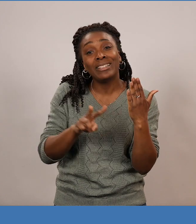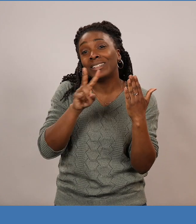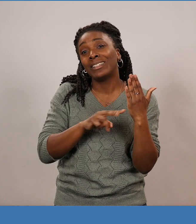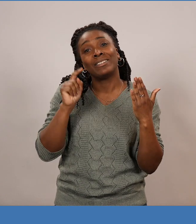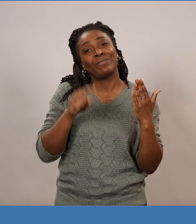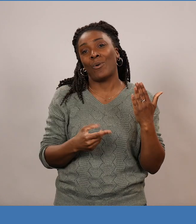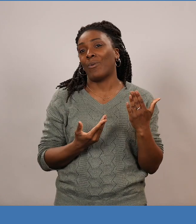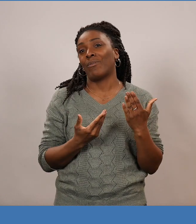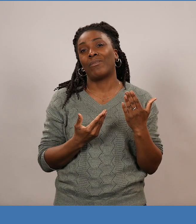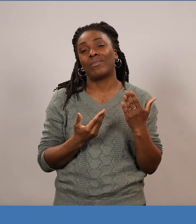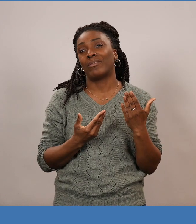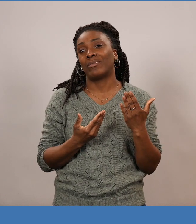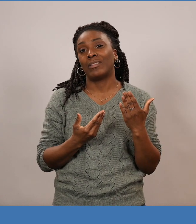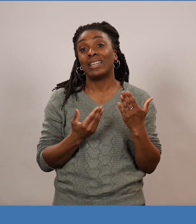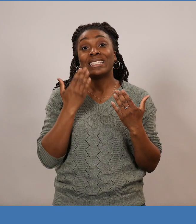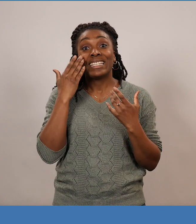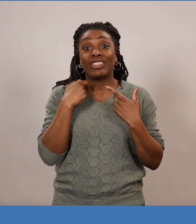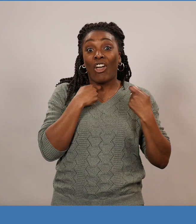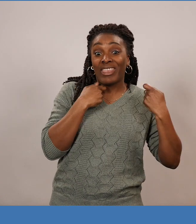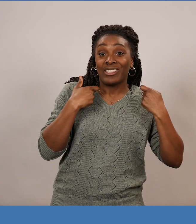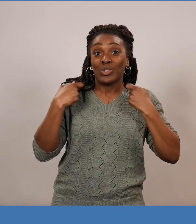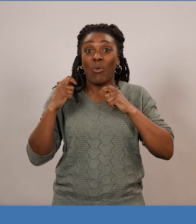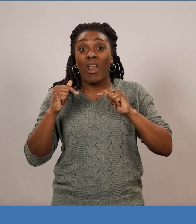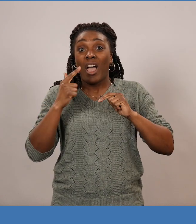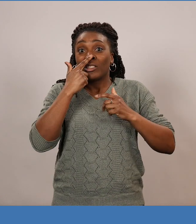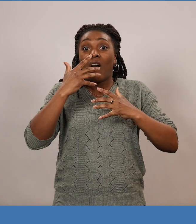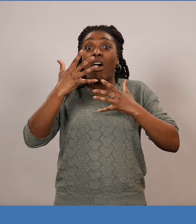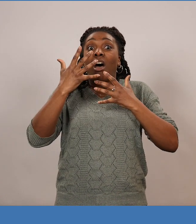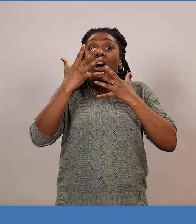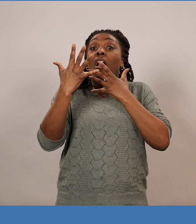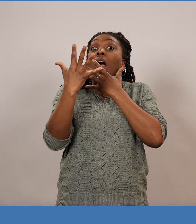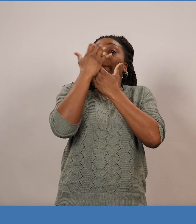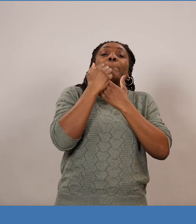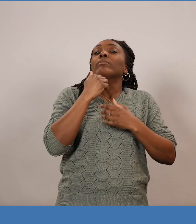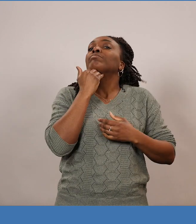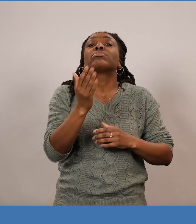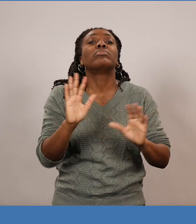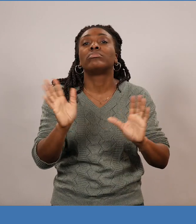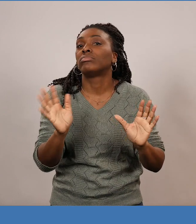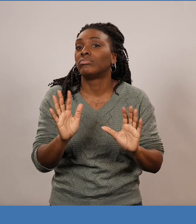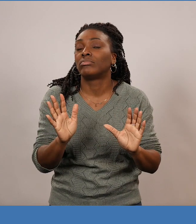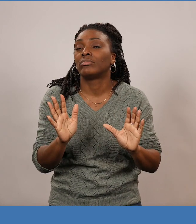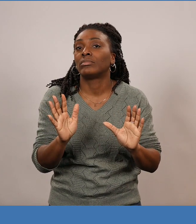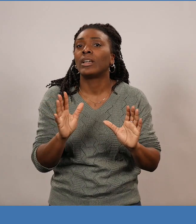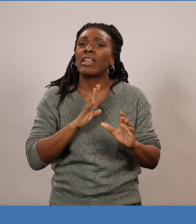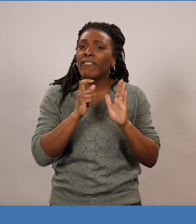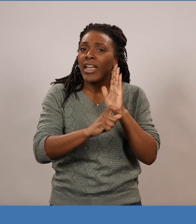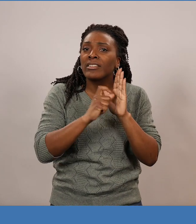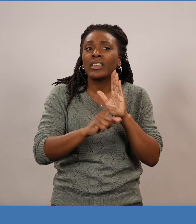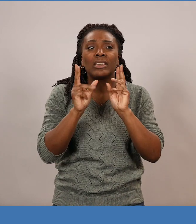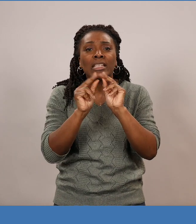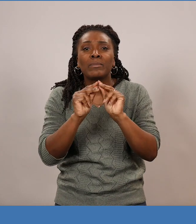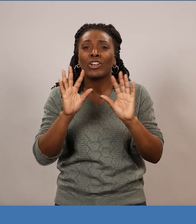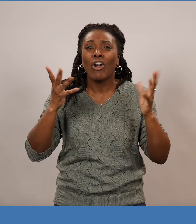dit qu'aucune tentation n'est survenue qui soit au-dessus de nos forces. Lorsque nous méditons la parole, des versets qui parlent de la tentation,